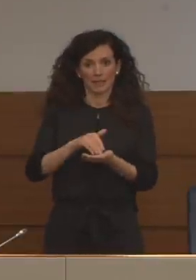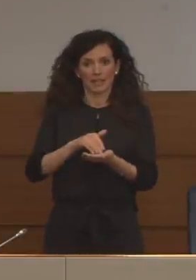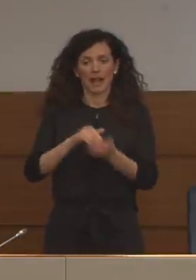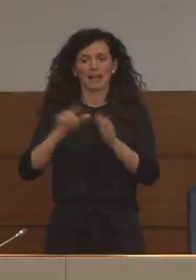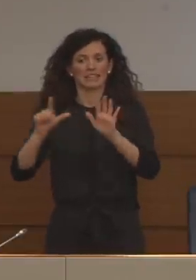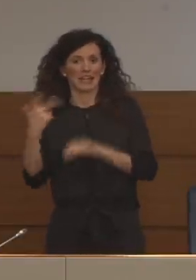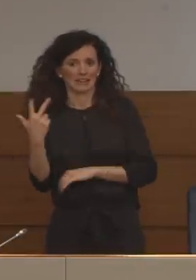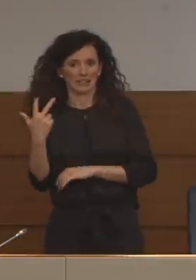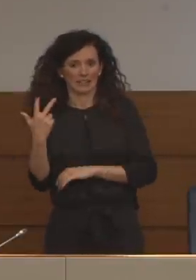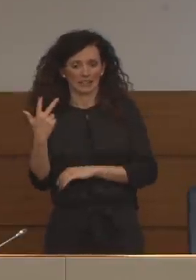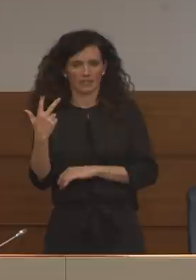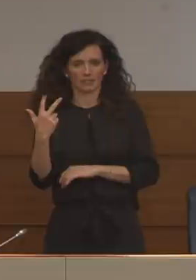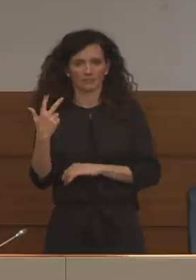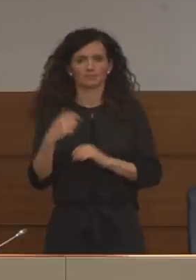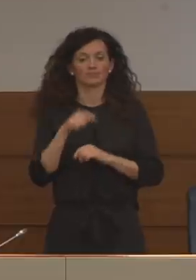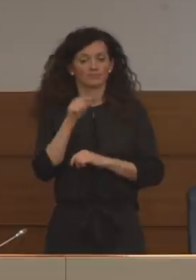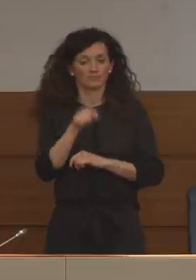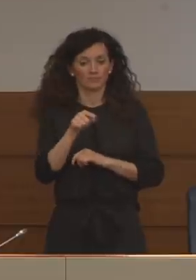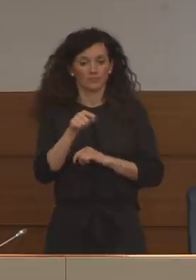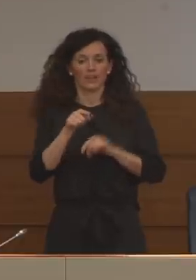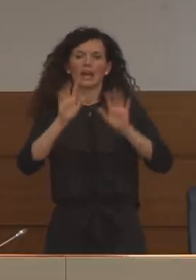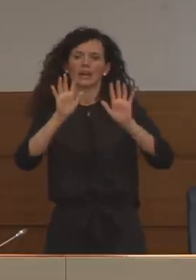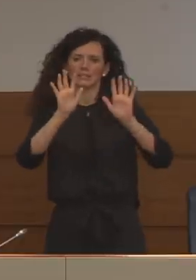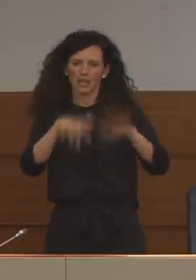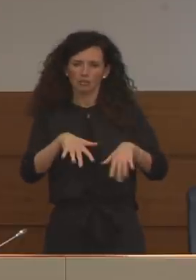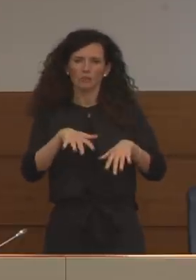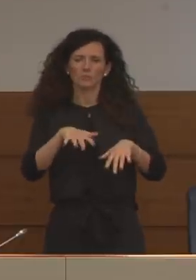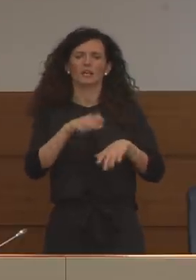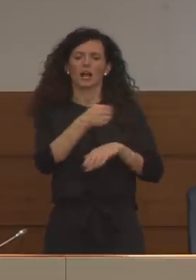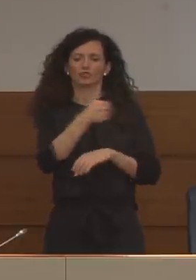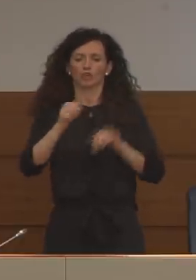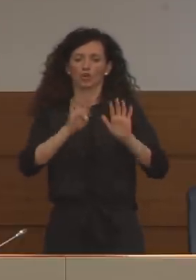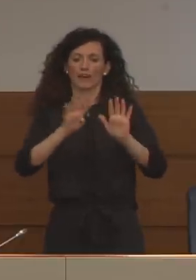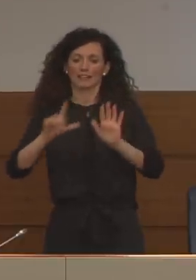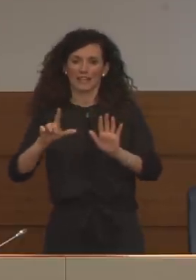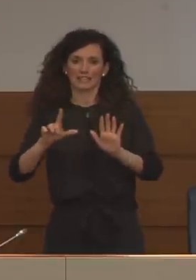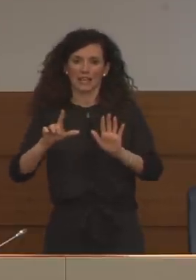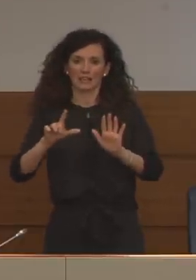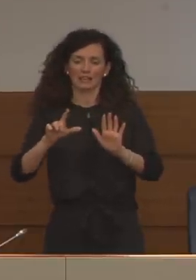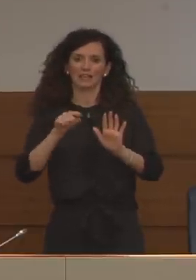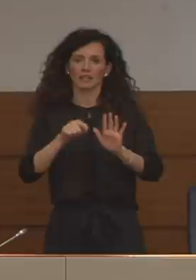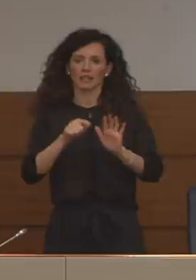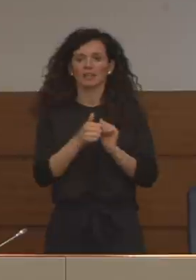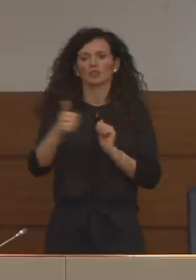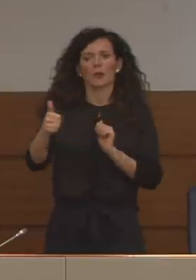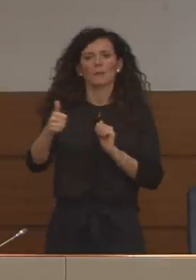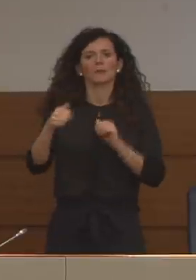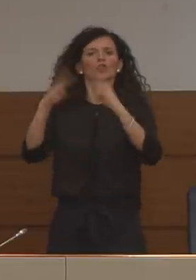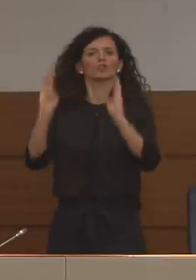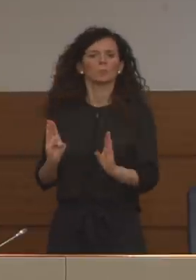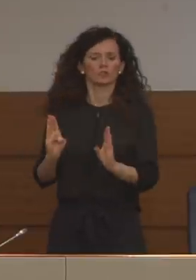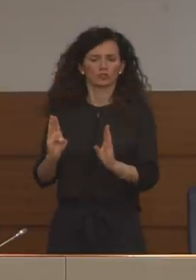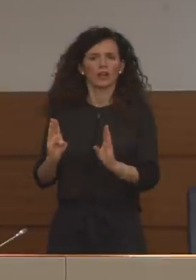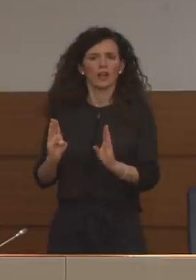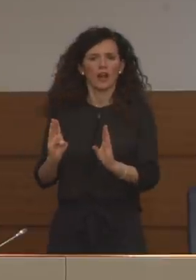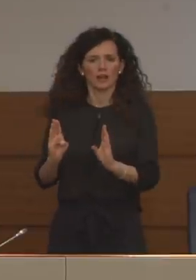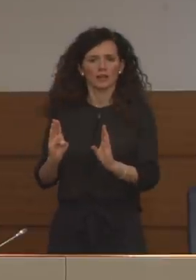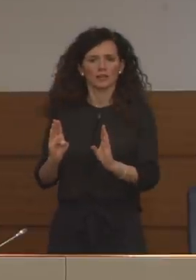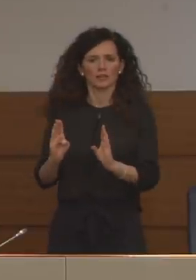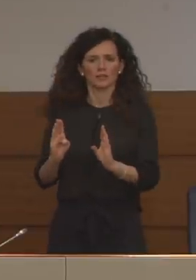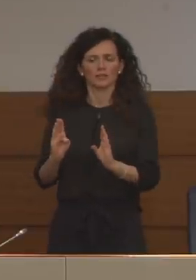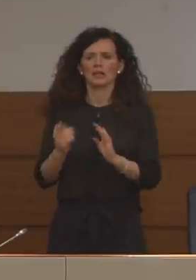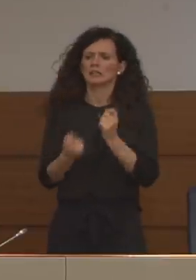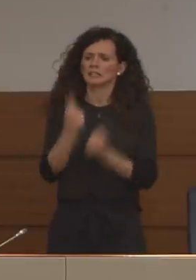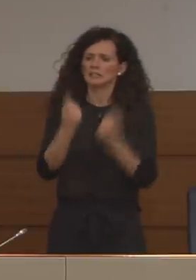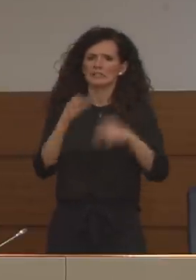73 di questi 10.197 sono in isolamento domiciliare senza